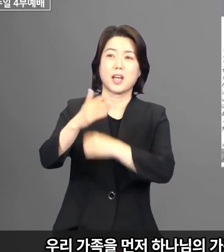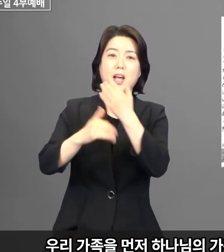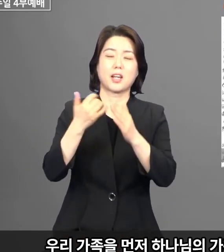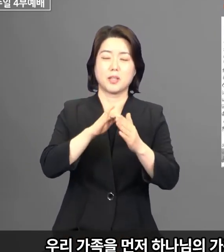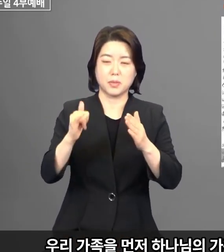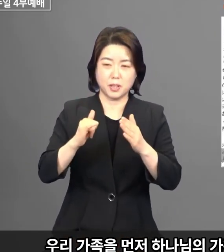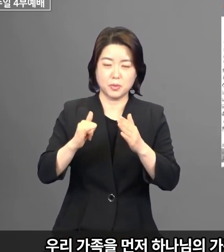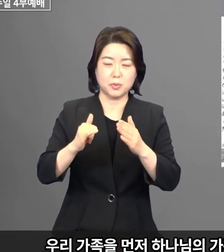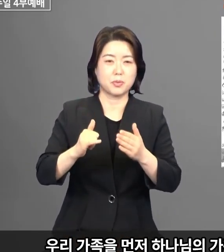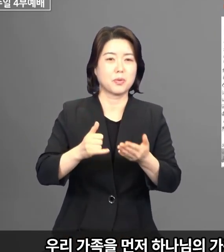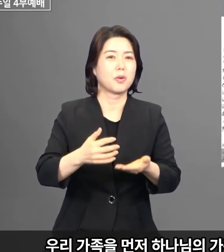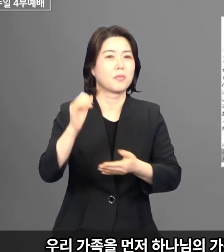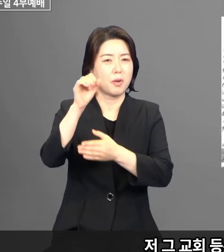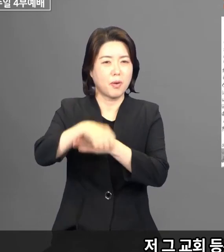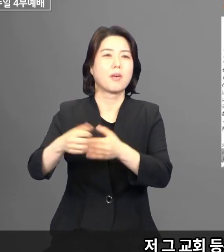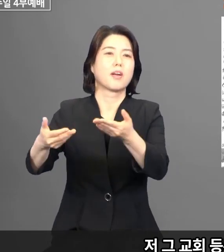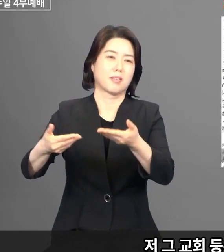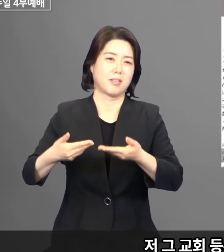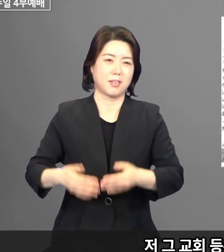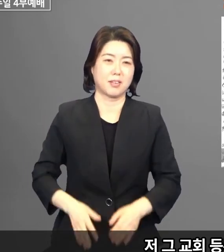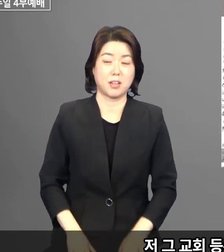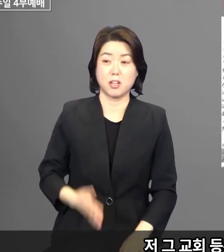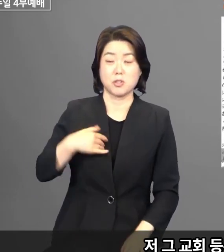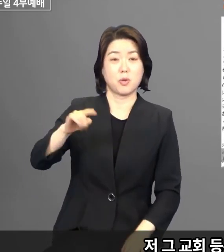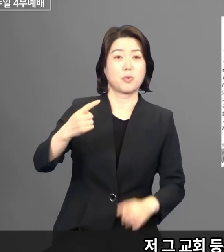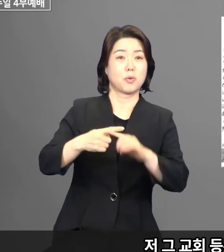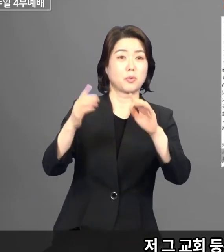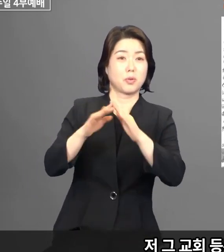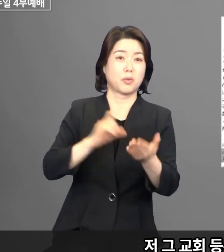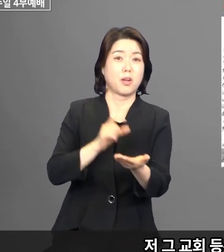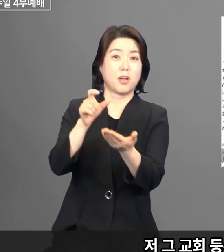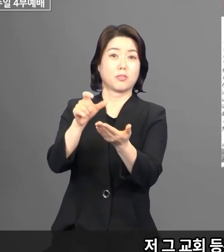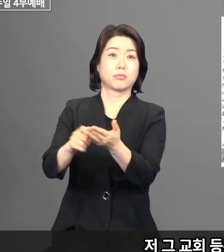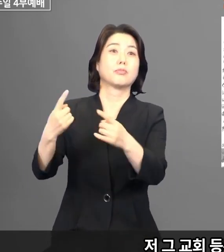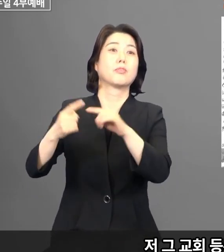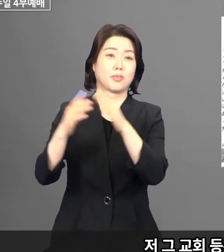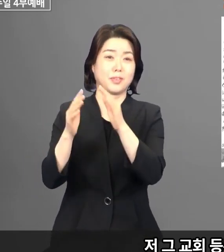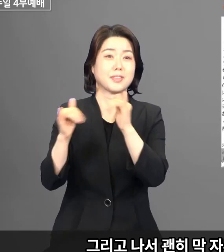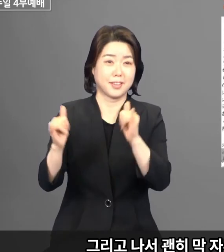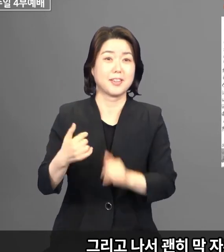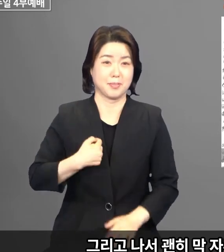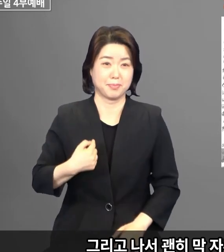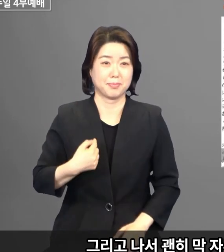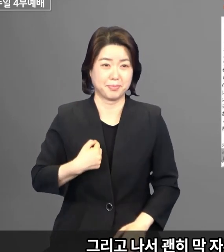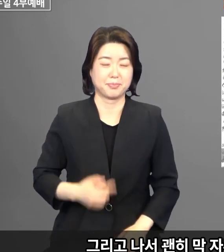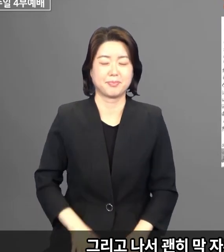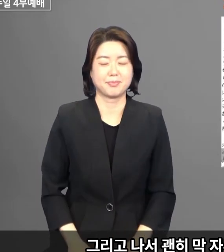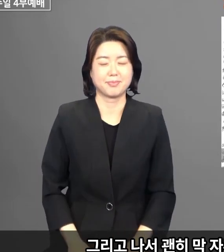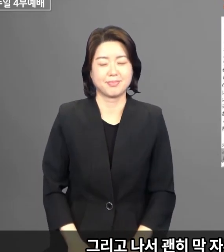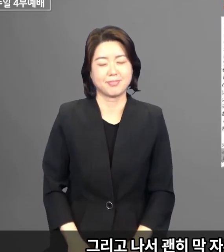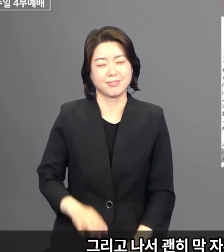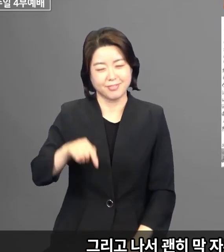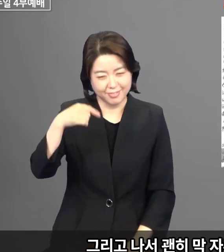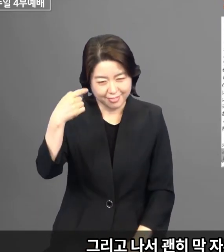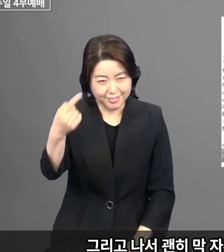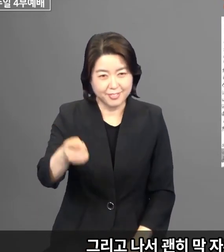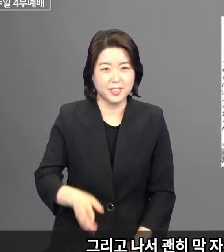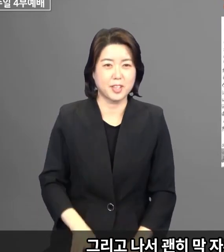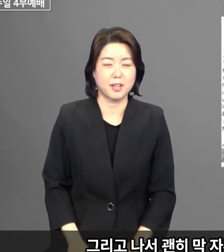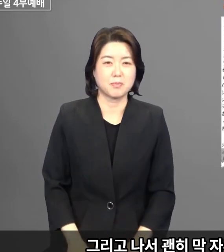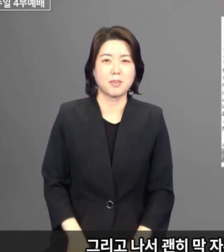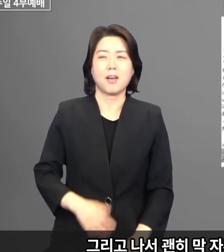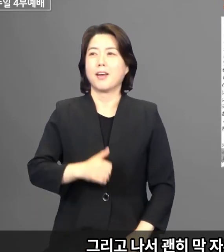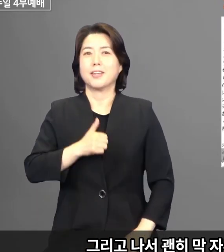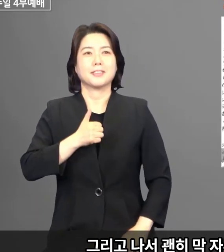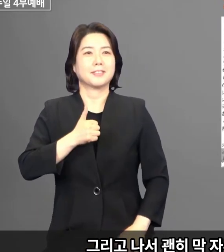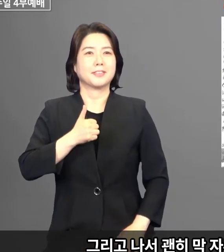성도로 받아주었습니다. 저 그 교회의 등록 교인입니다. 그리고 나서 괜히 막